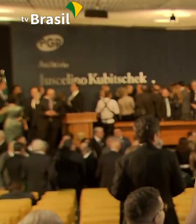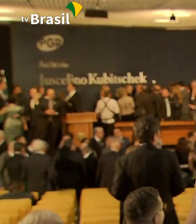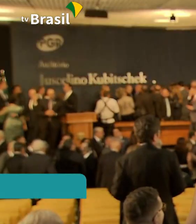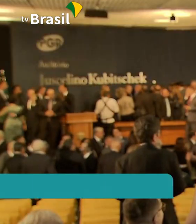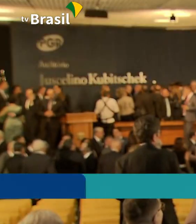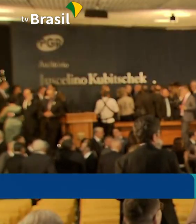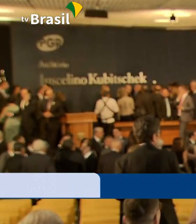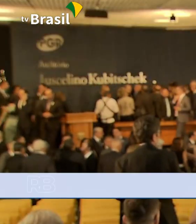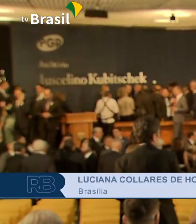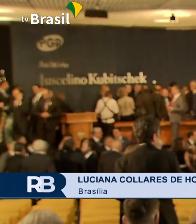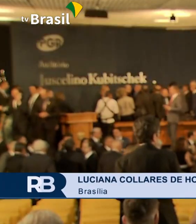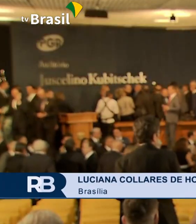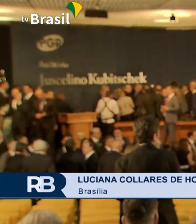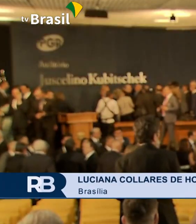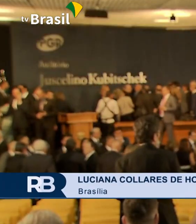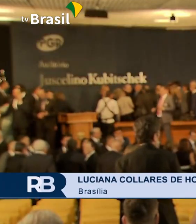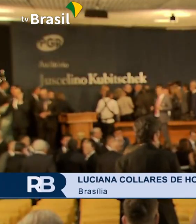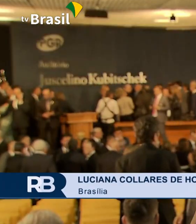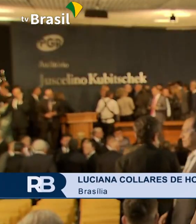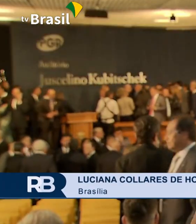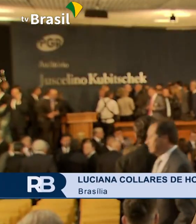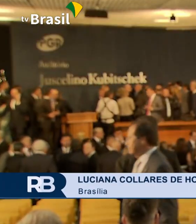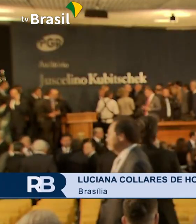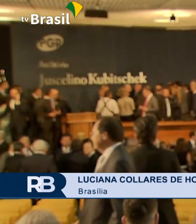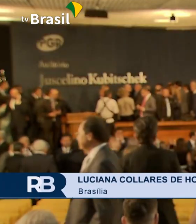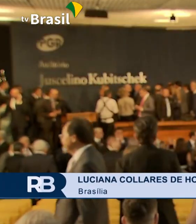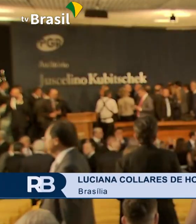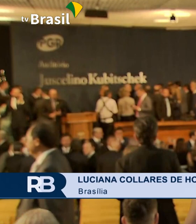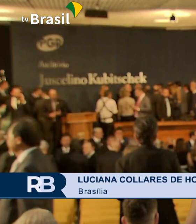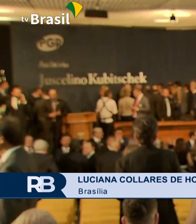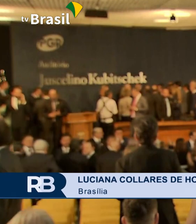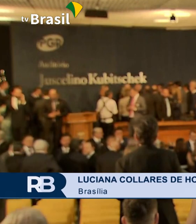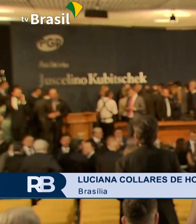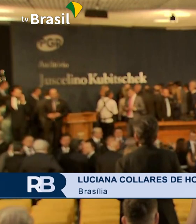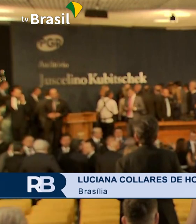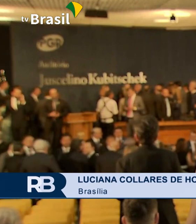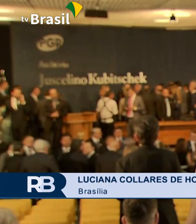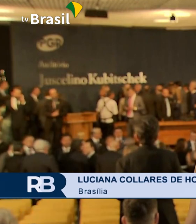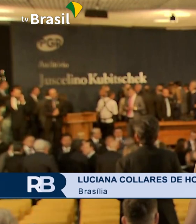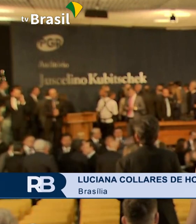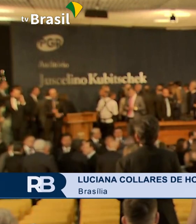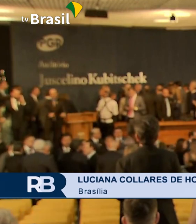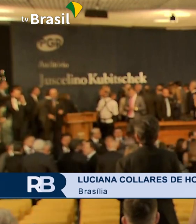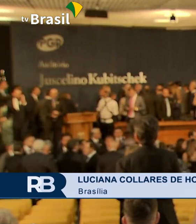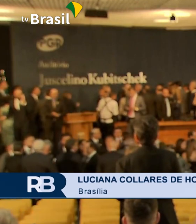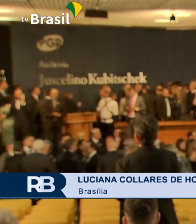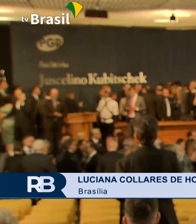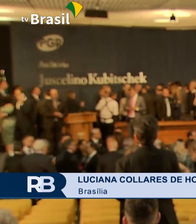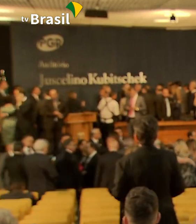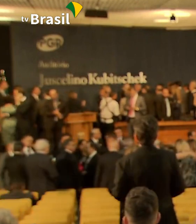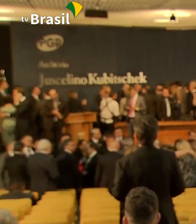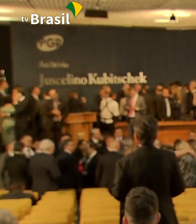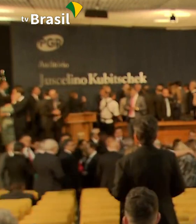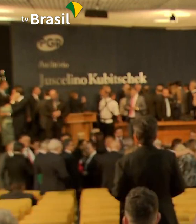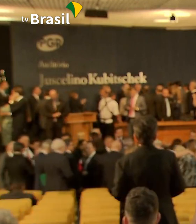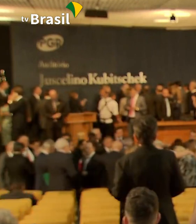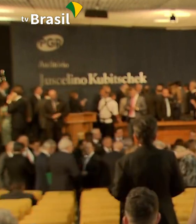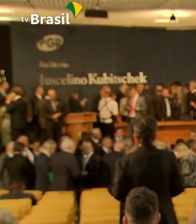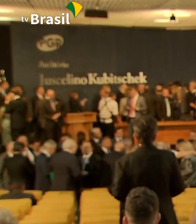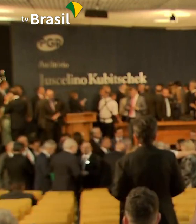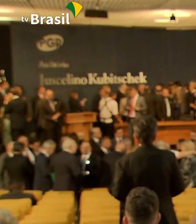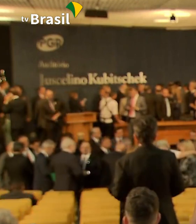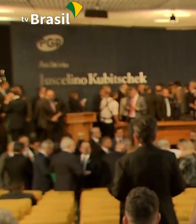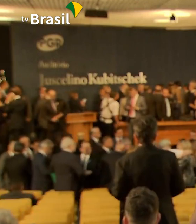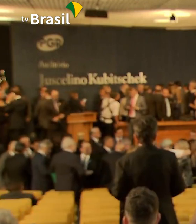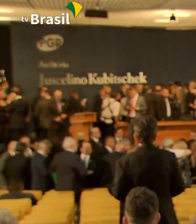atribuições da Procuradoria-Geral da República está de encaminhar pedidos de investigação contra agentes públicos com foro